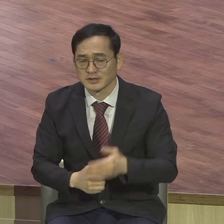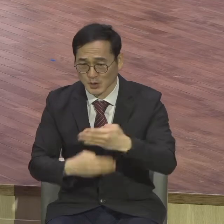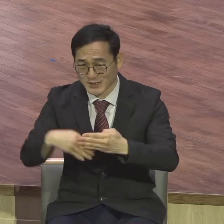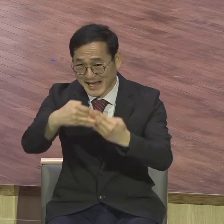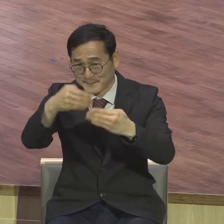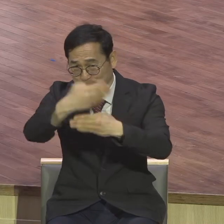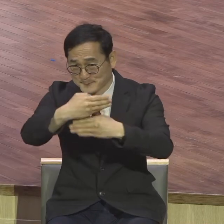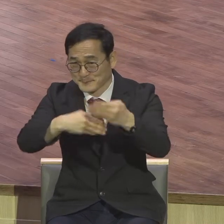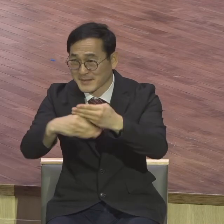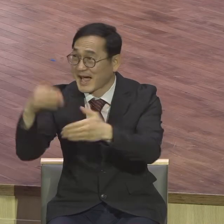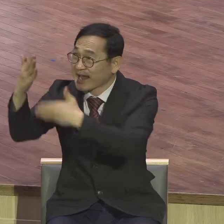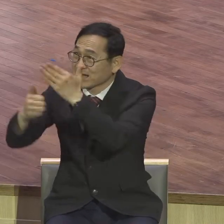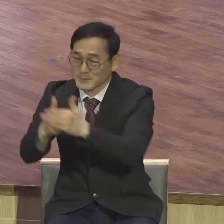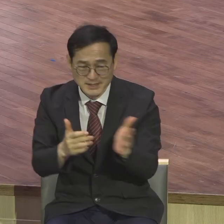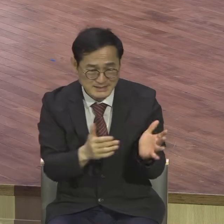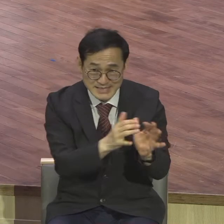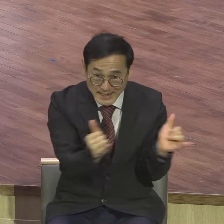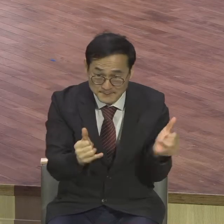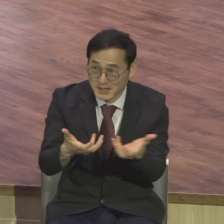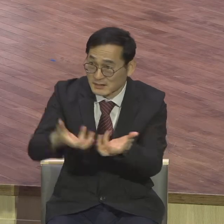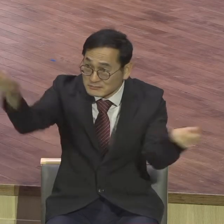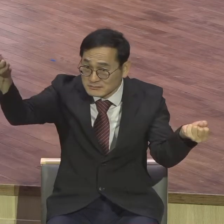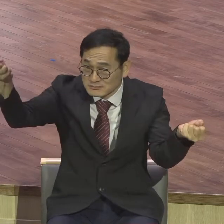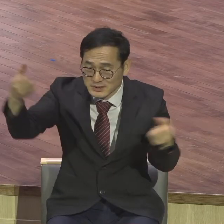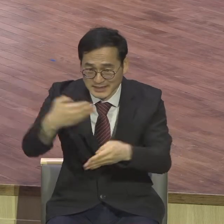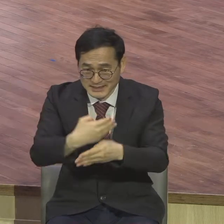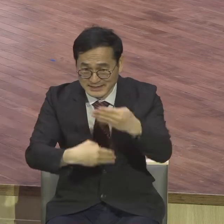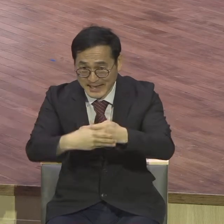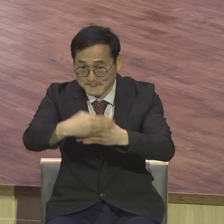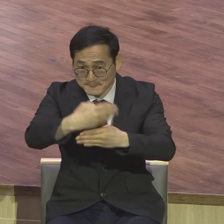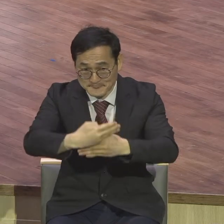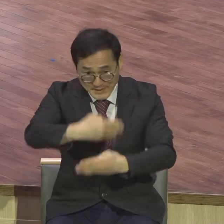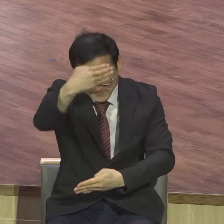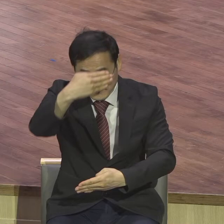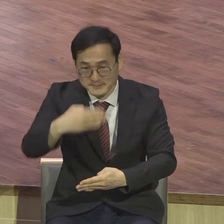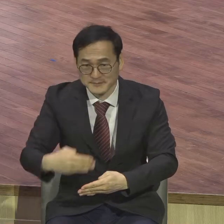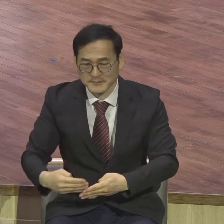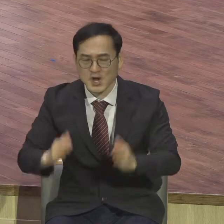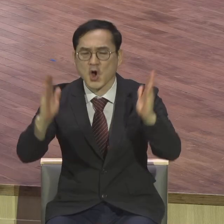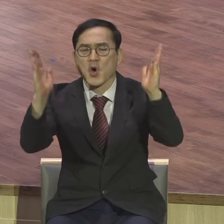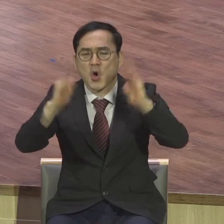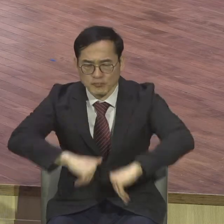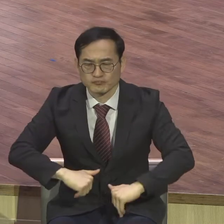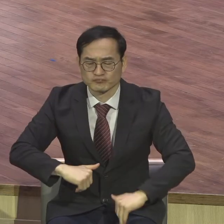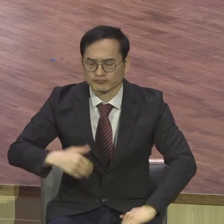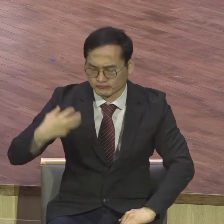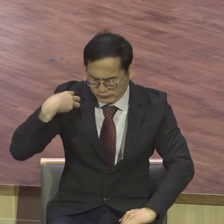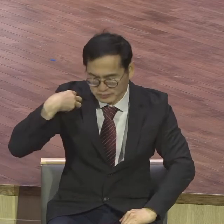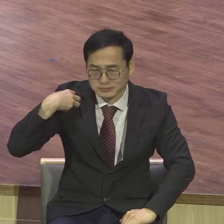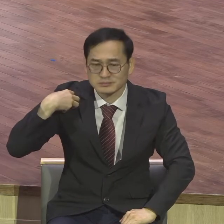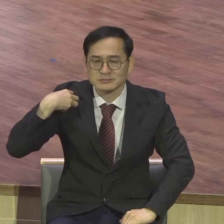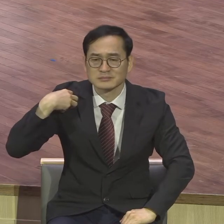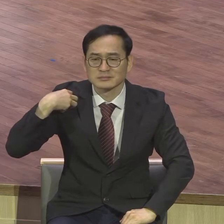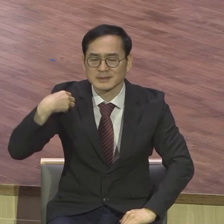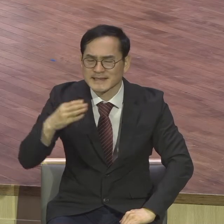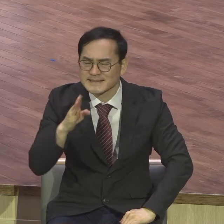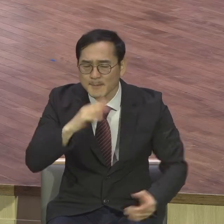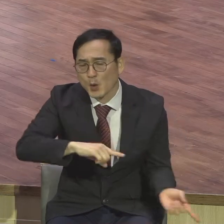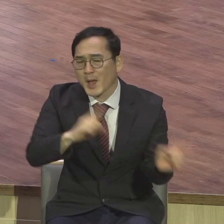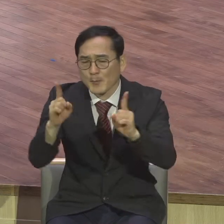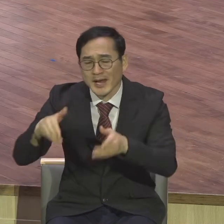담을 흐려버리시고 부활하셔서 하나님과 만남을 만나는 참된 회복의 길을 그렇게